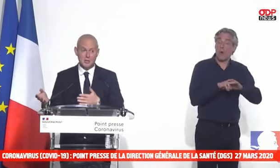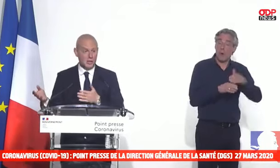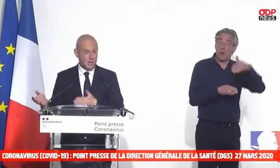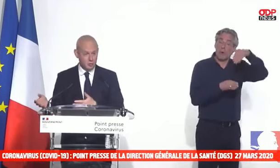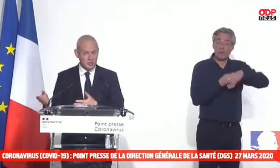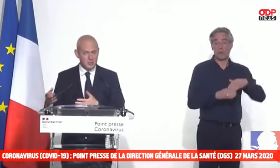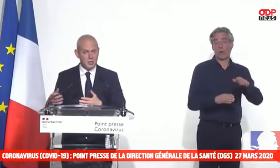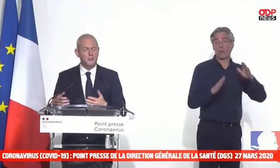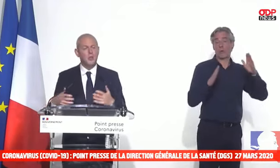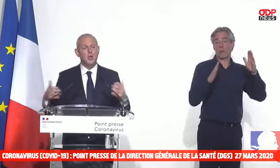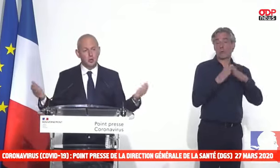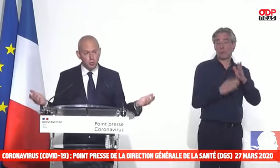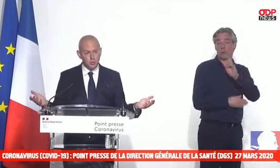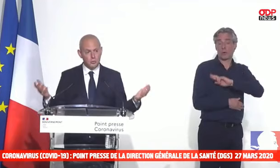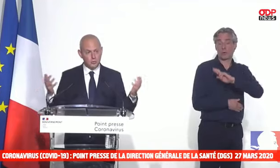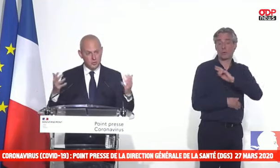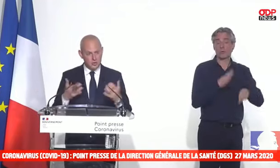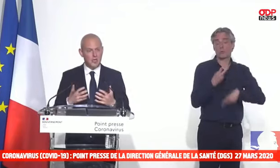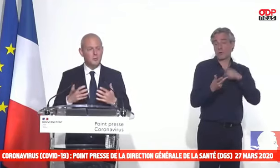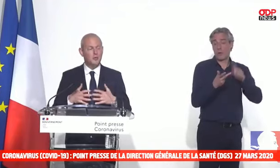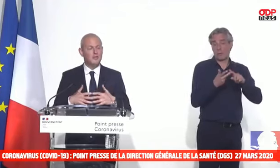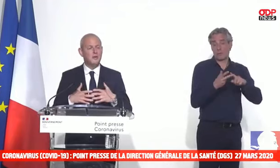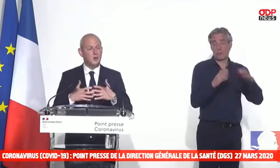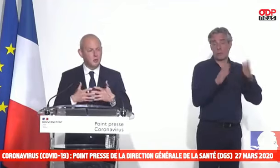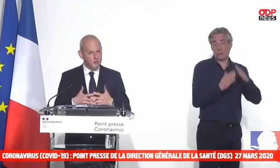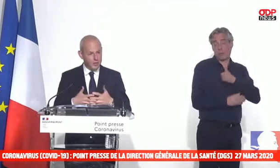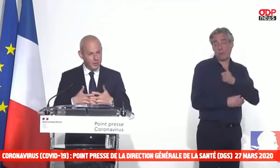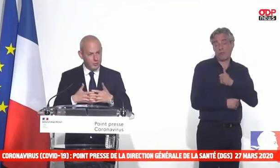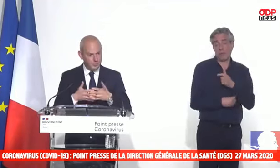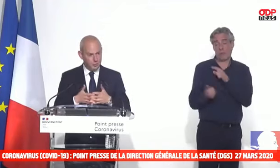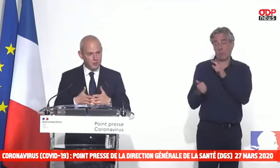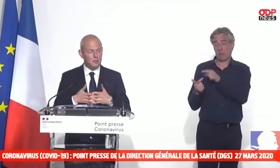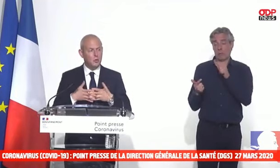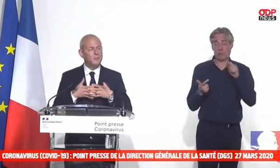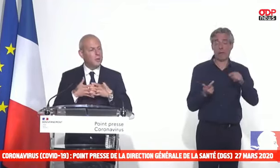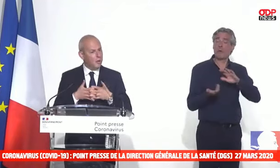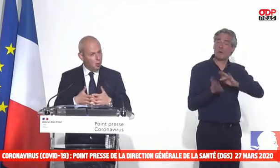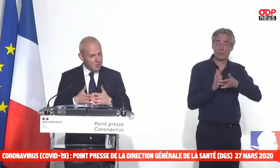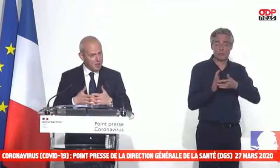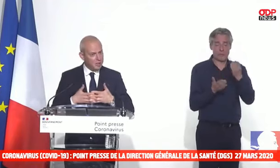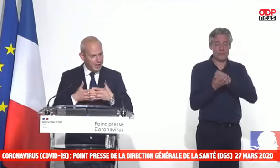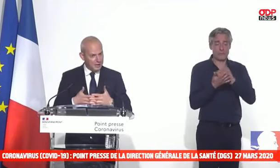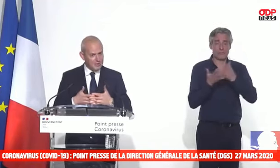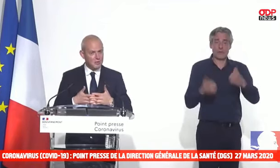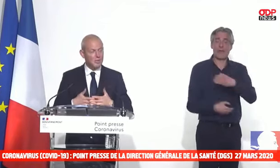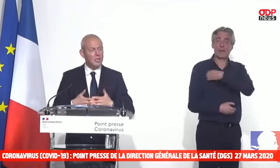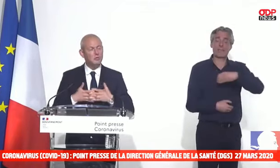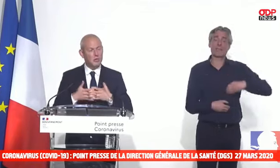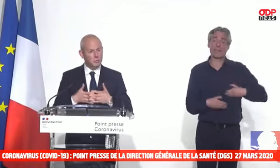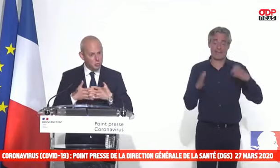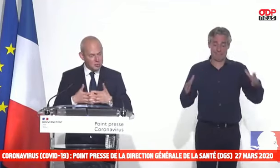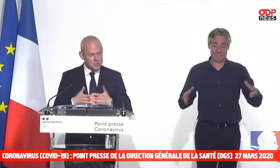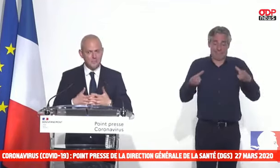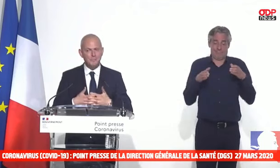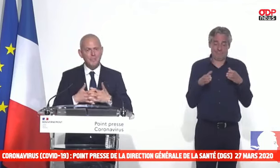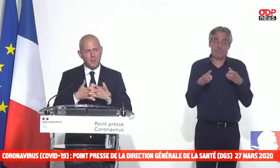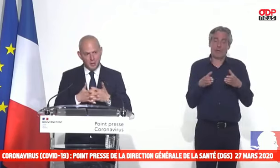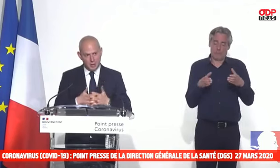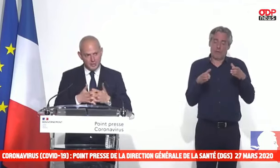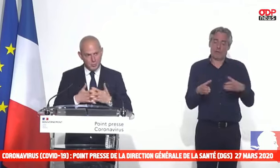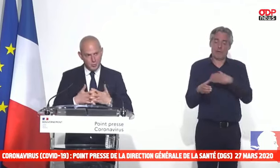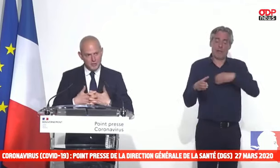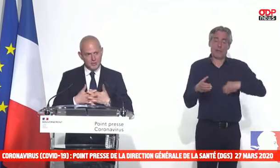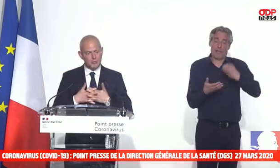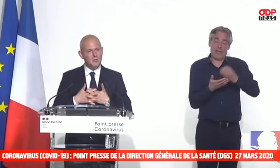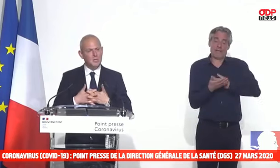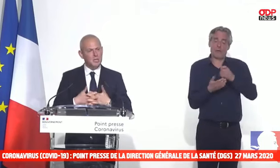décès à domicile. Tous ces signalements de décès reviennent forcément en mairie, à l'état civil, et nous avons aussi, grâce